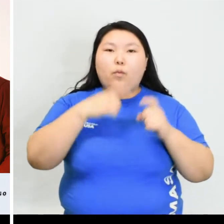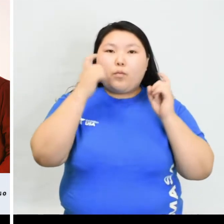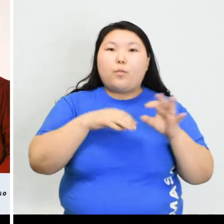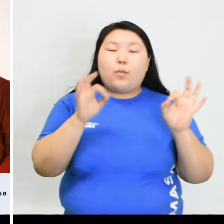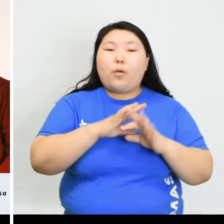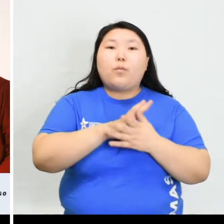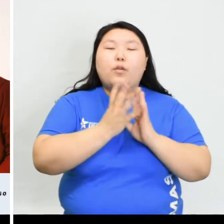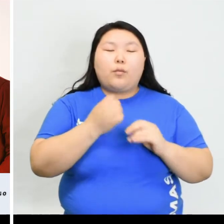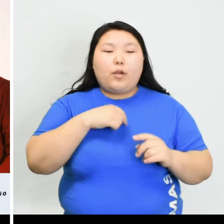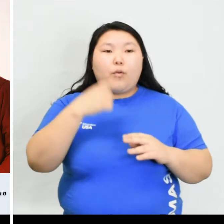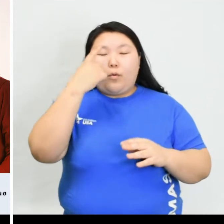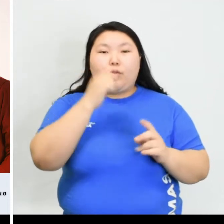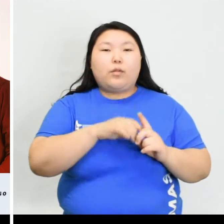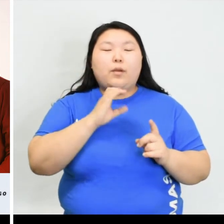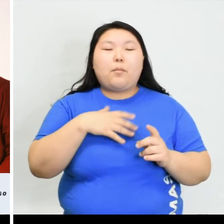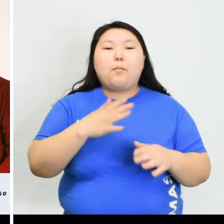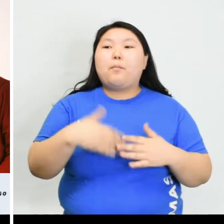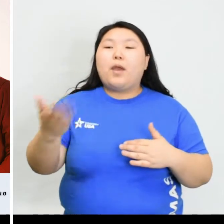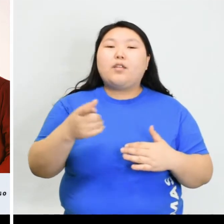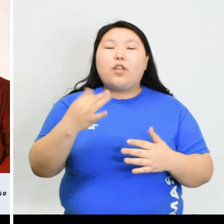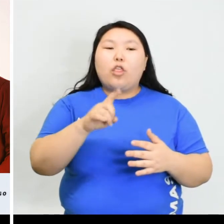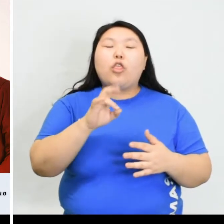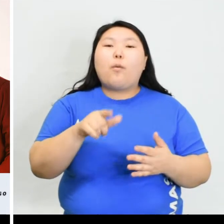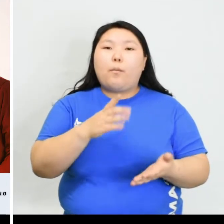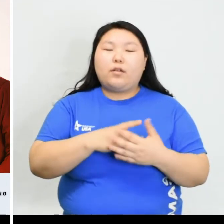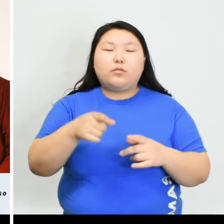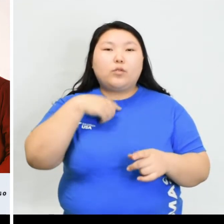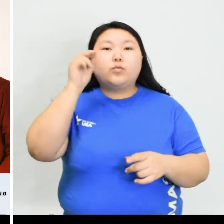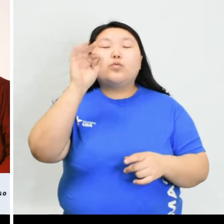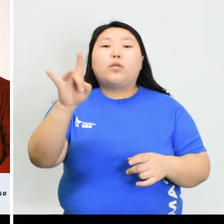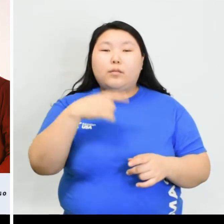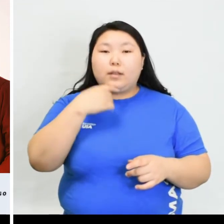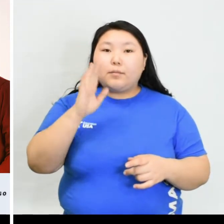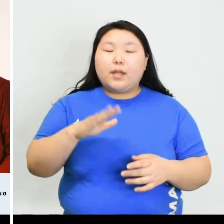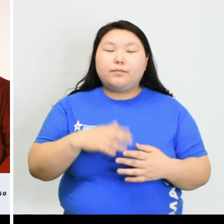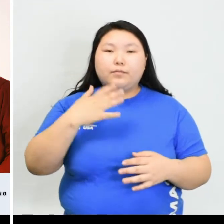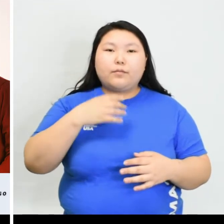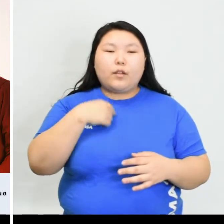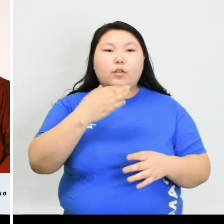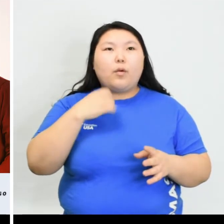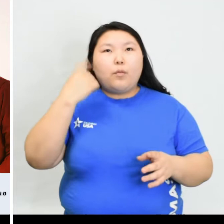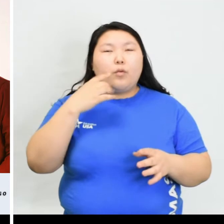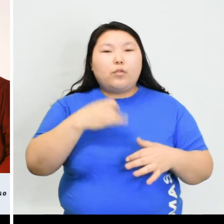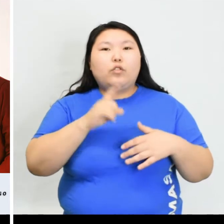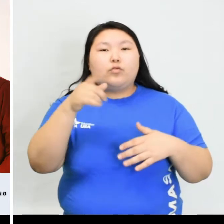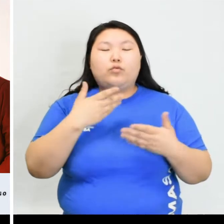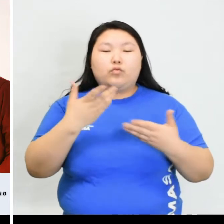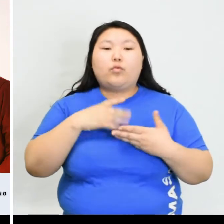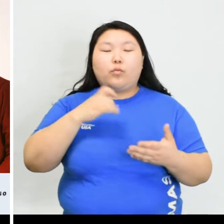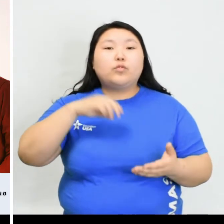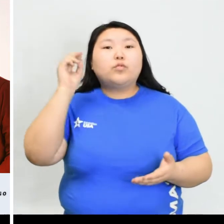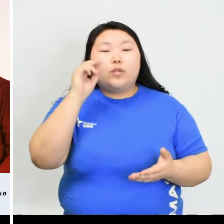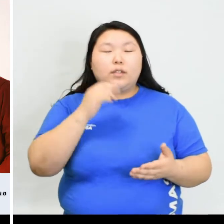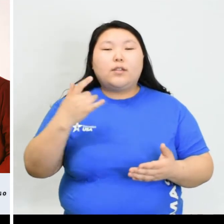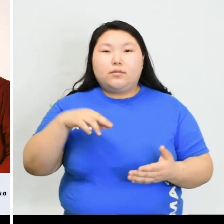хүмүүжл байгааг болохоор энд чинь Монголд байх чинь зүгээр л маа чи энэ хэдэн ном байна. Энэгээр сур гэдэг байсан шүү дээ. Тэгэхээр би ер нь тийм бодол очоод өгсөн